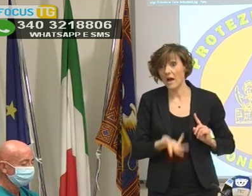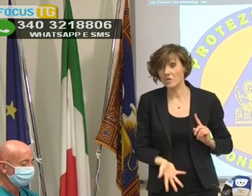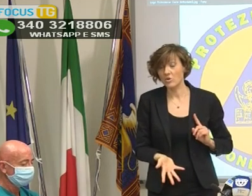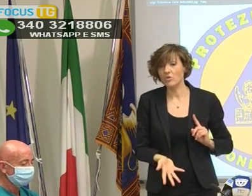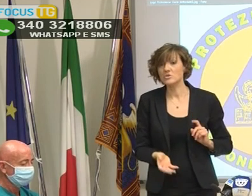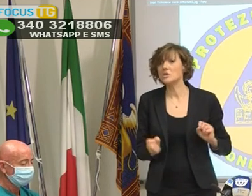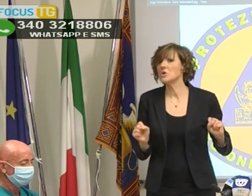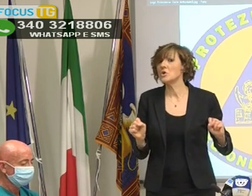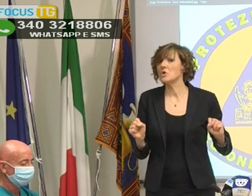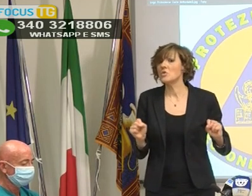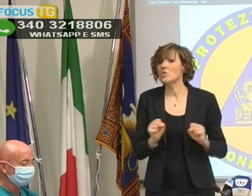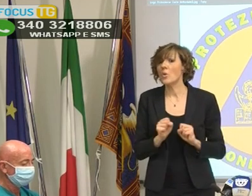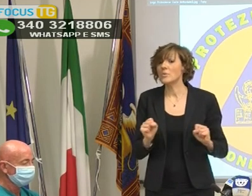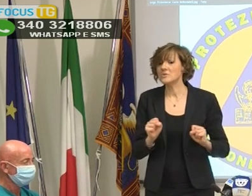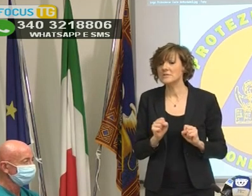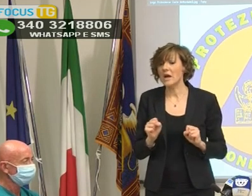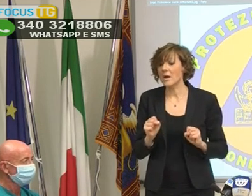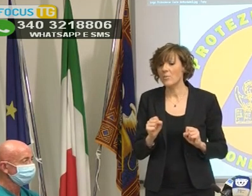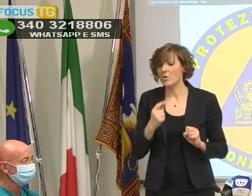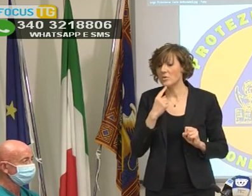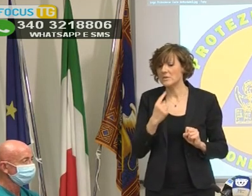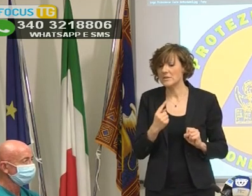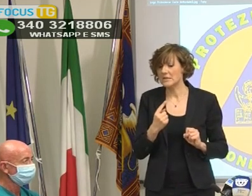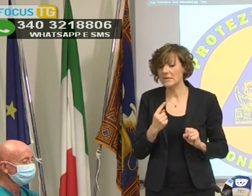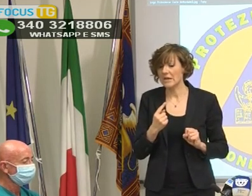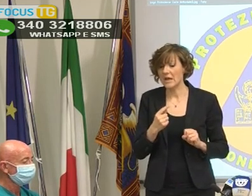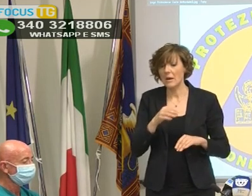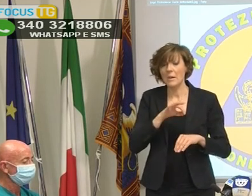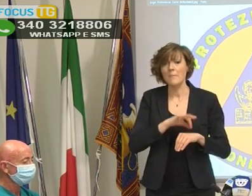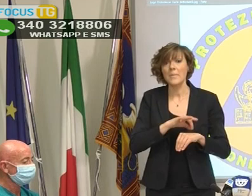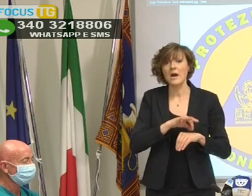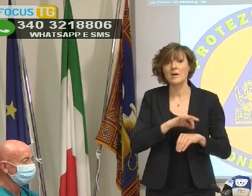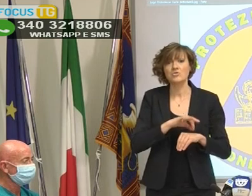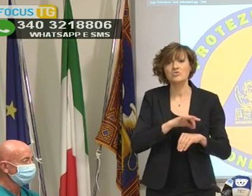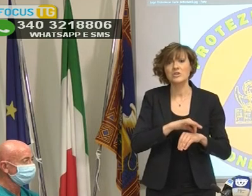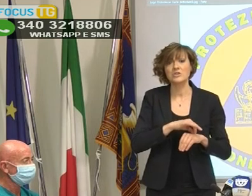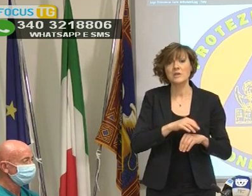possibile associare specifiche mutazioni alla diversa patogenicità del virus,